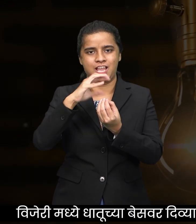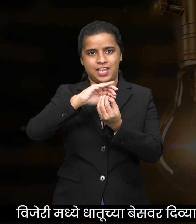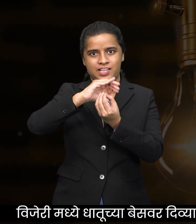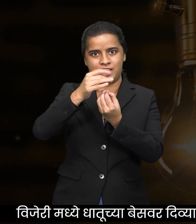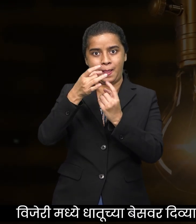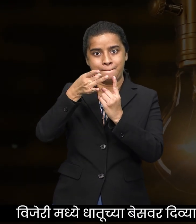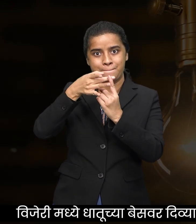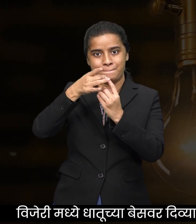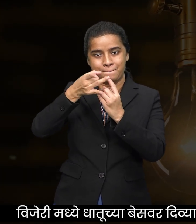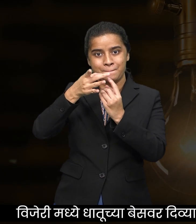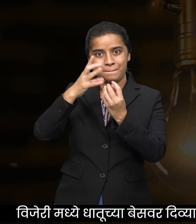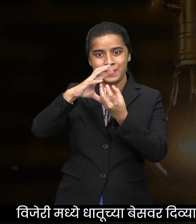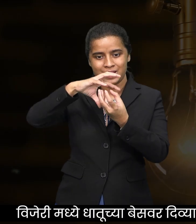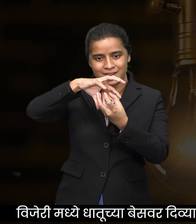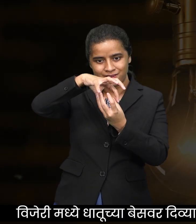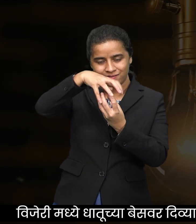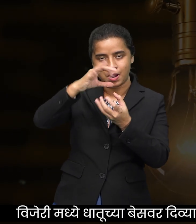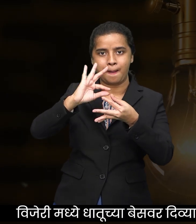असते.